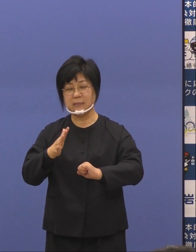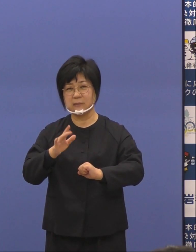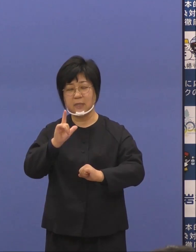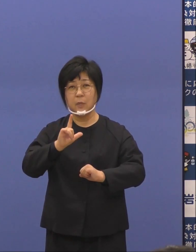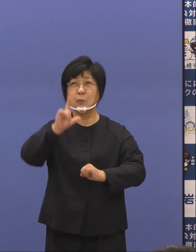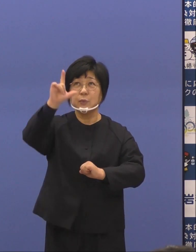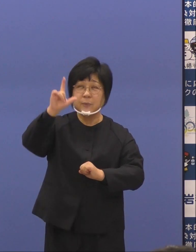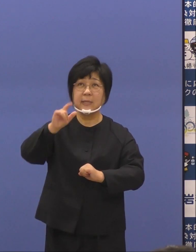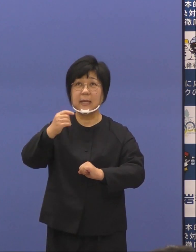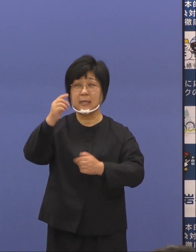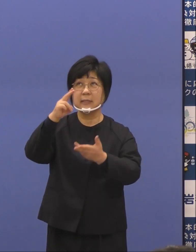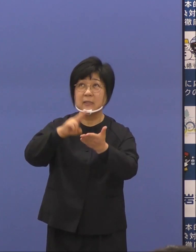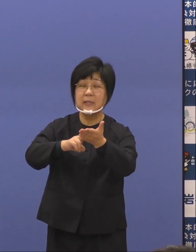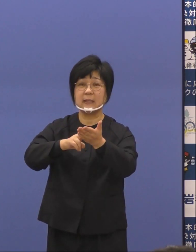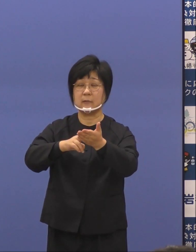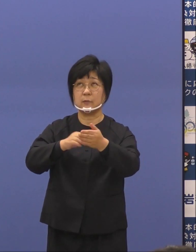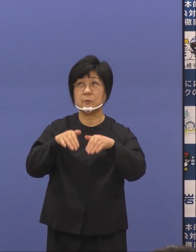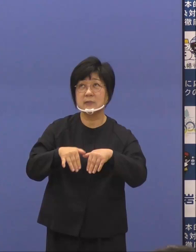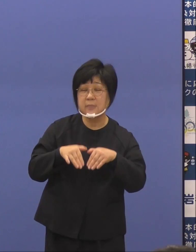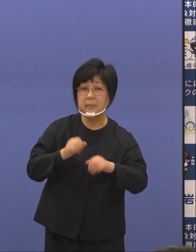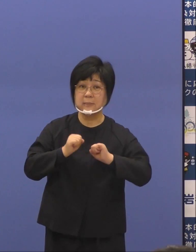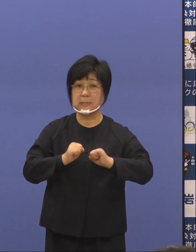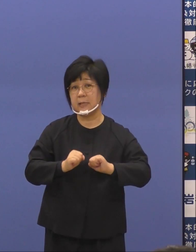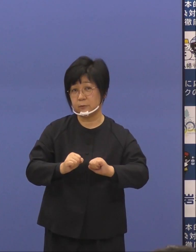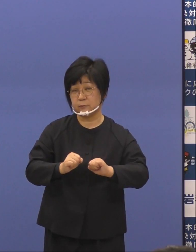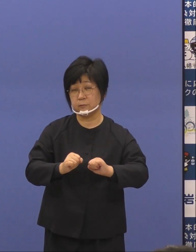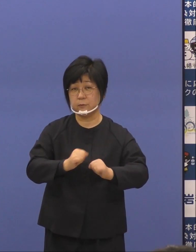主主義の逸脱なんですけれども、